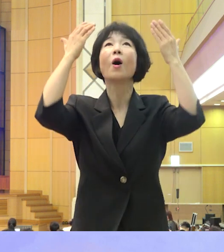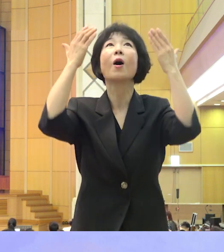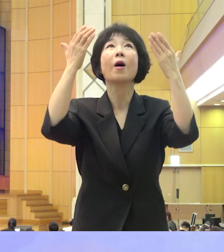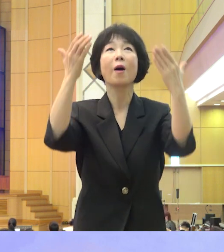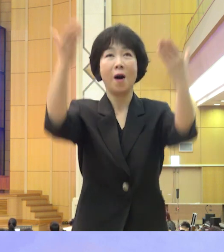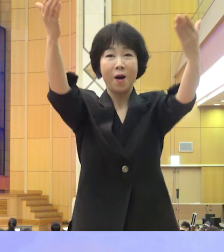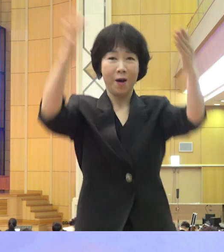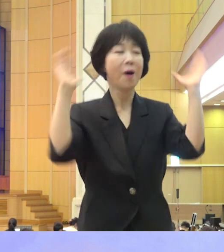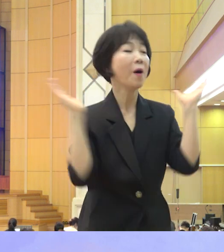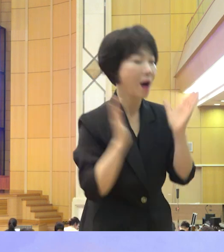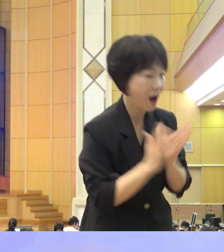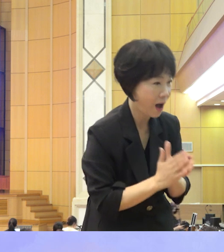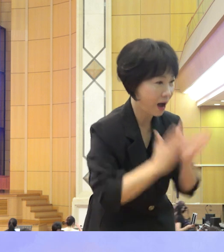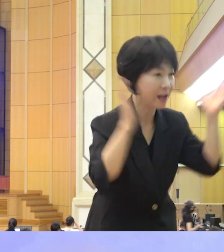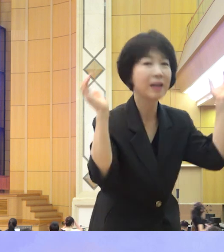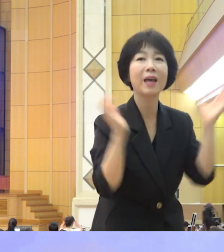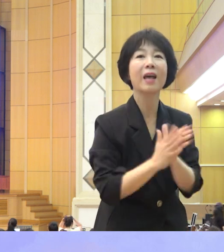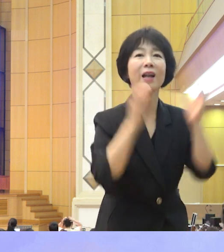찬송하면서